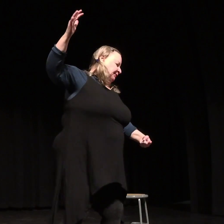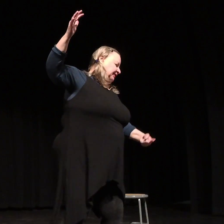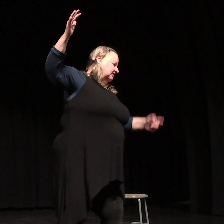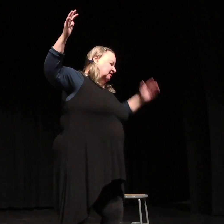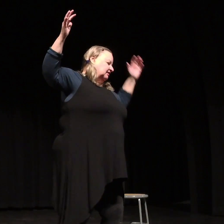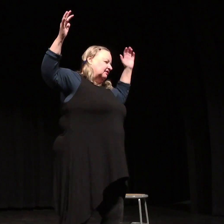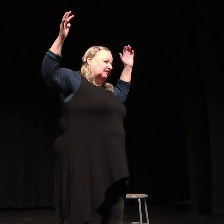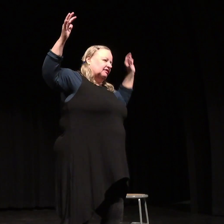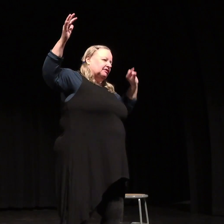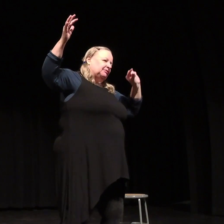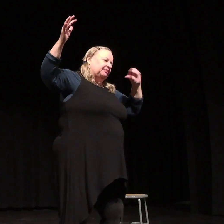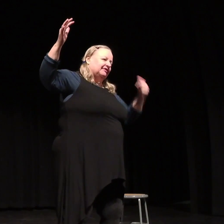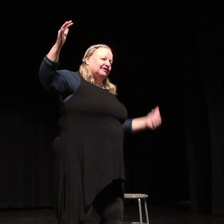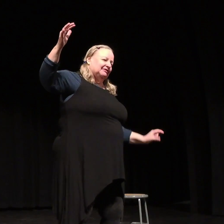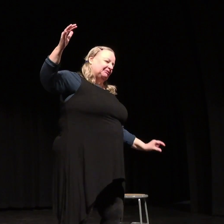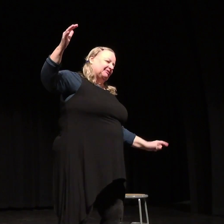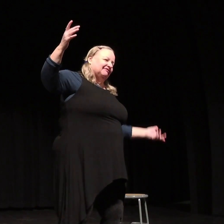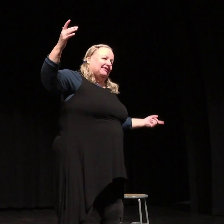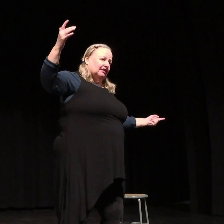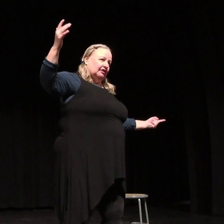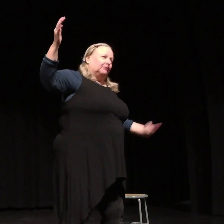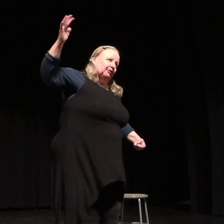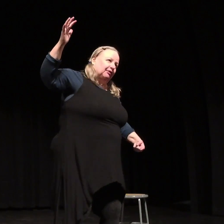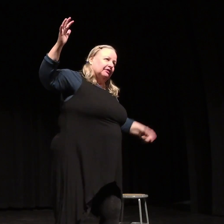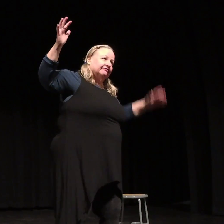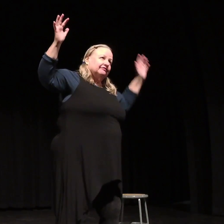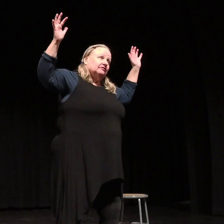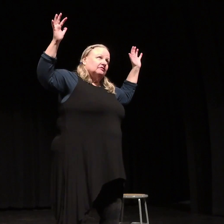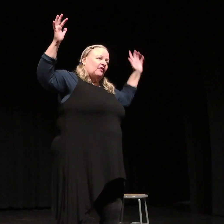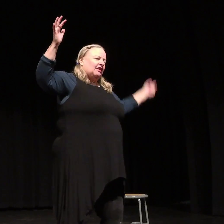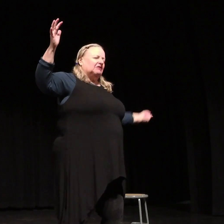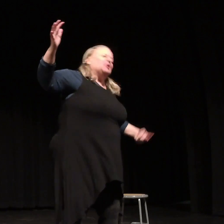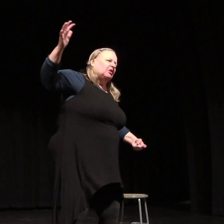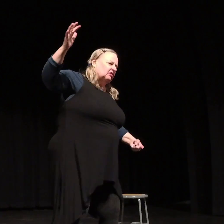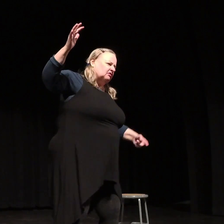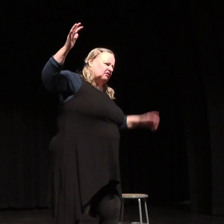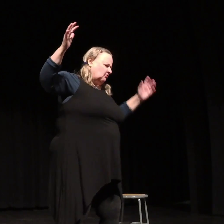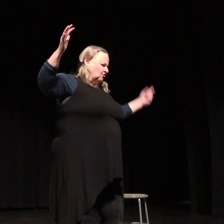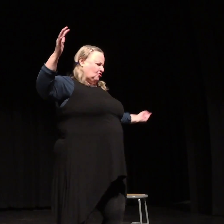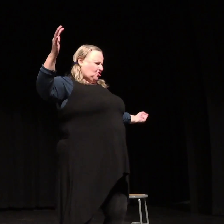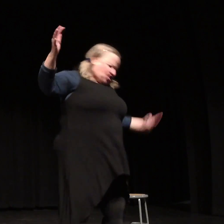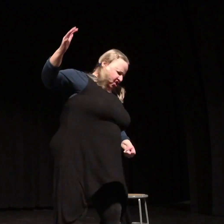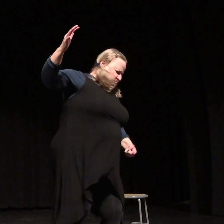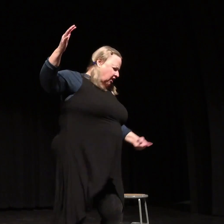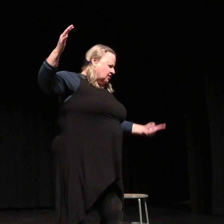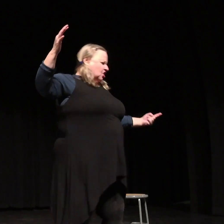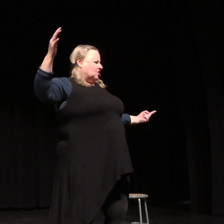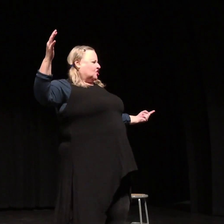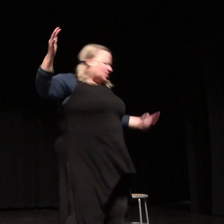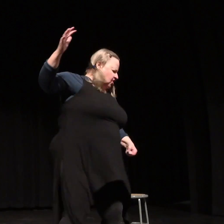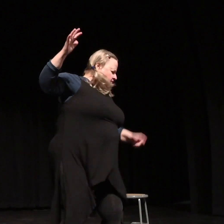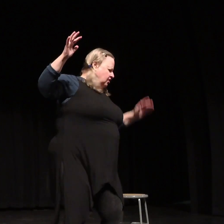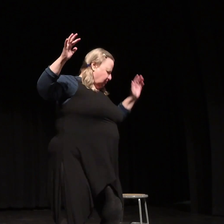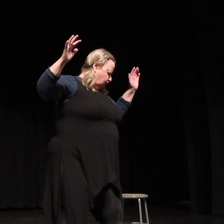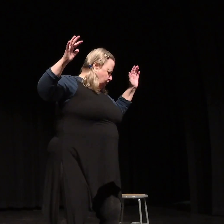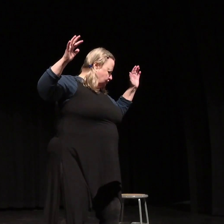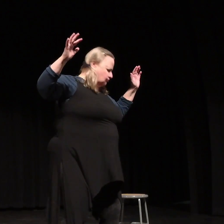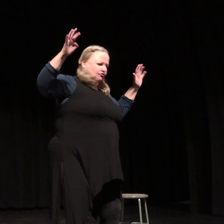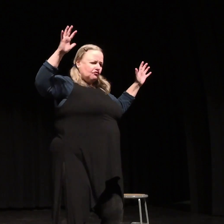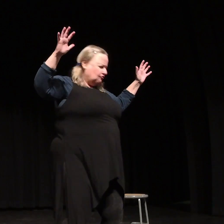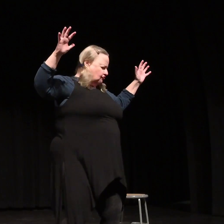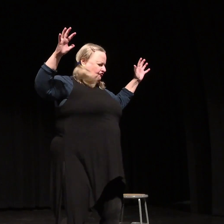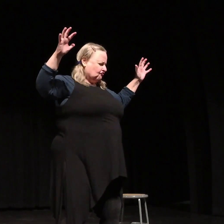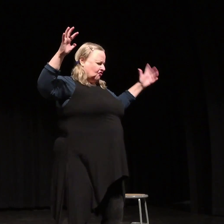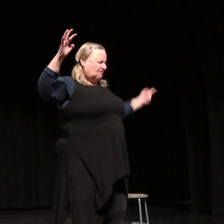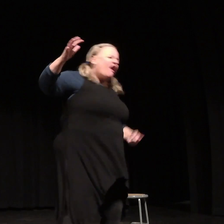Oh, ça. Tu penses que je vais sentir ça? Mais non. Oh, un autre gros coup.